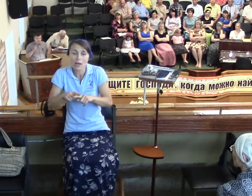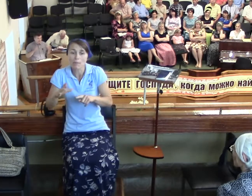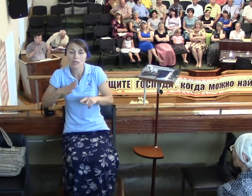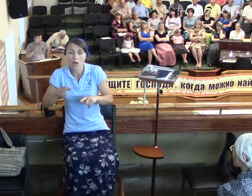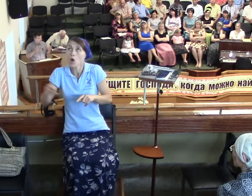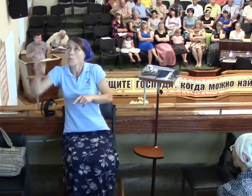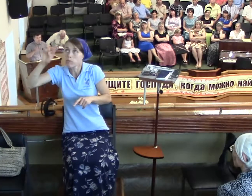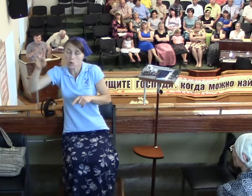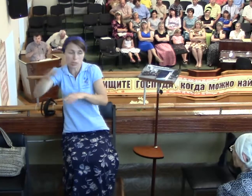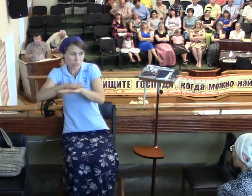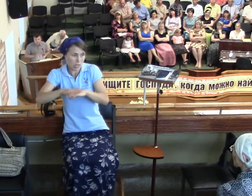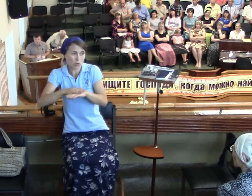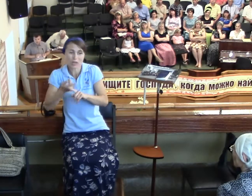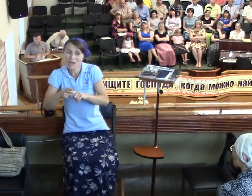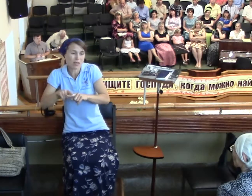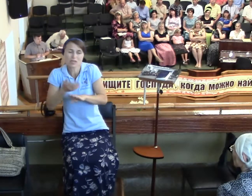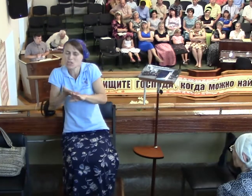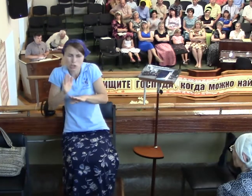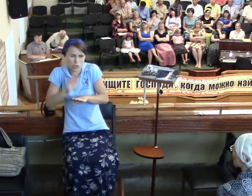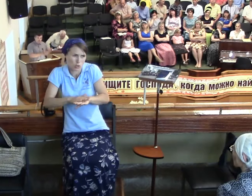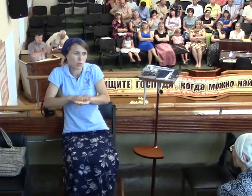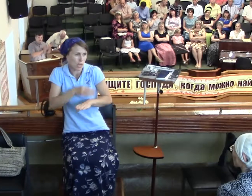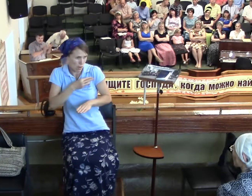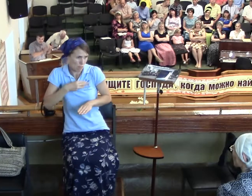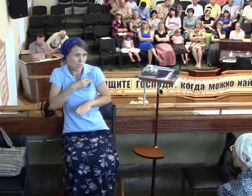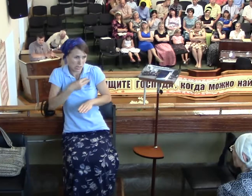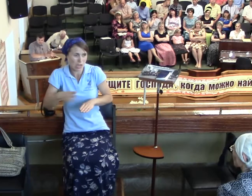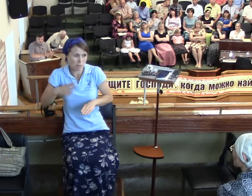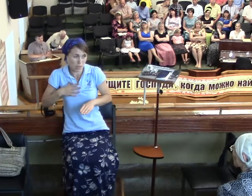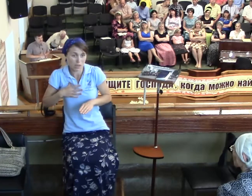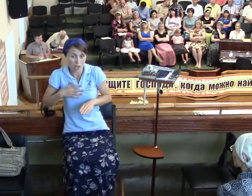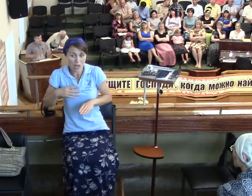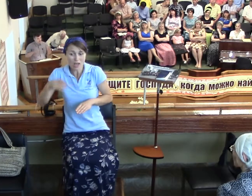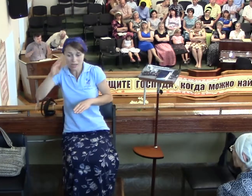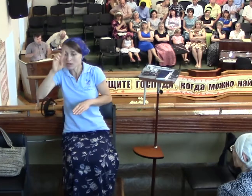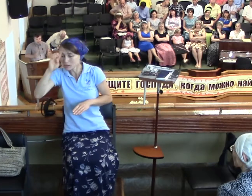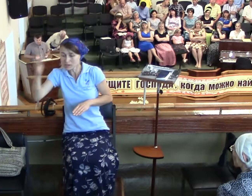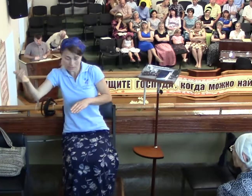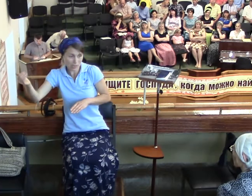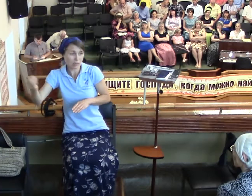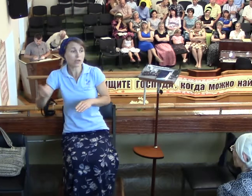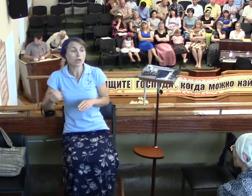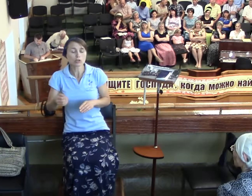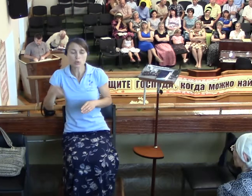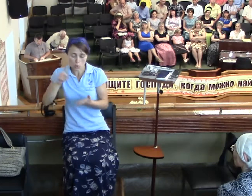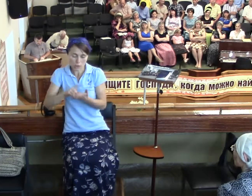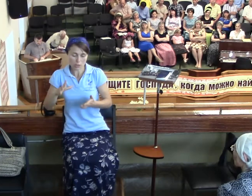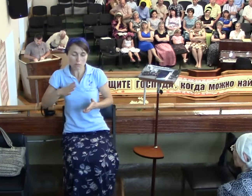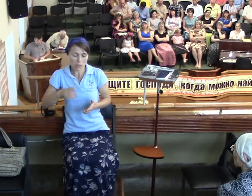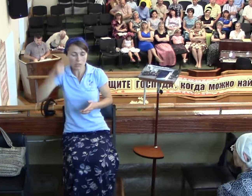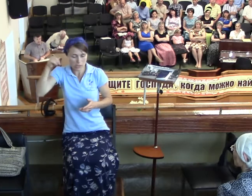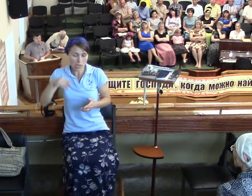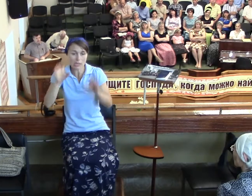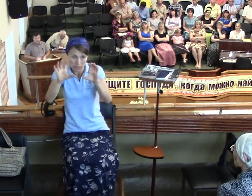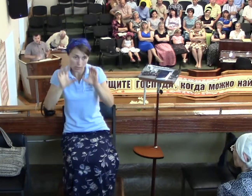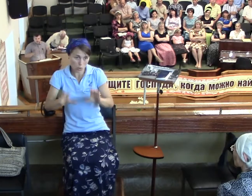вот, делало тяжелым его миссию. Он должен был знать закон и в соответствии с Божьим законом управлять этим